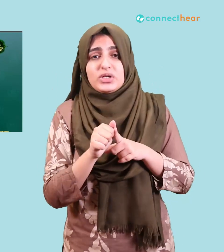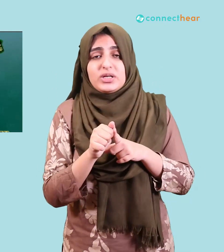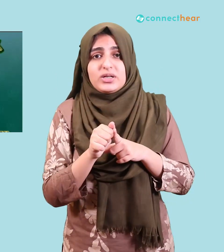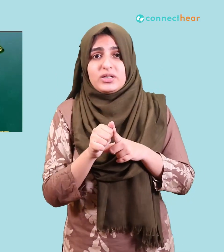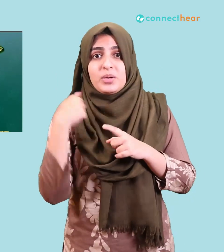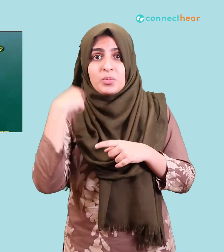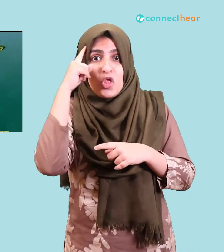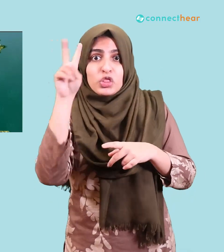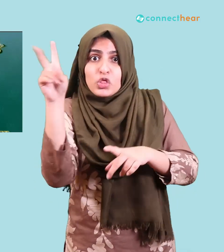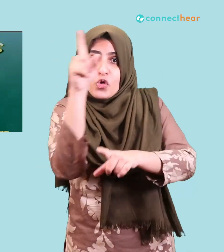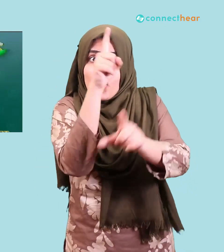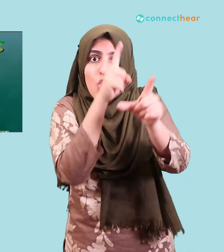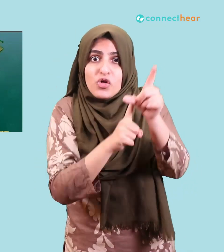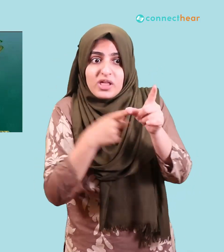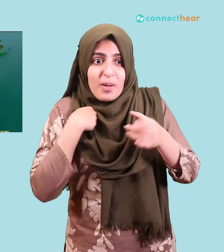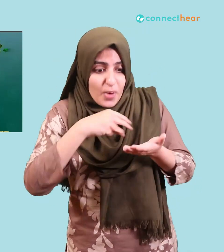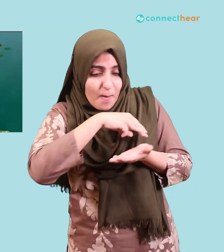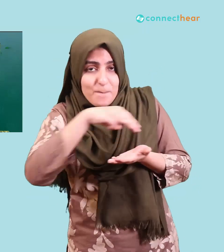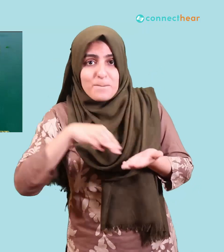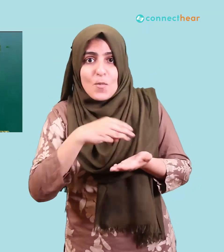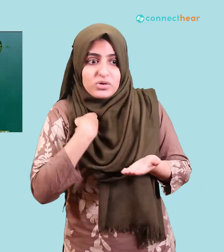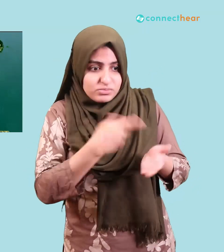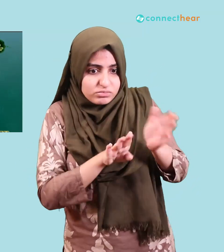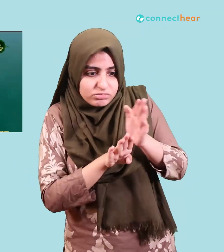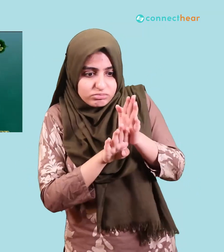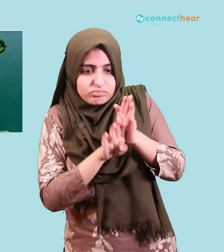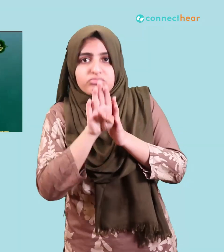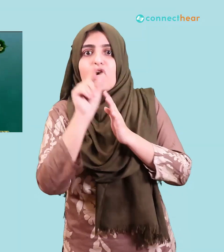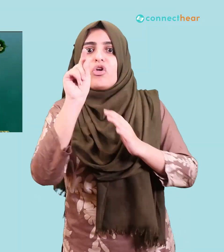2 سال کے بعد ایک قوم، ہماری معیشت